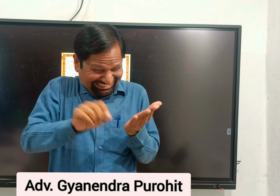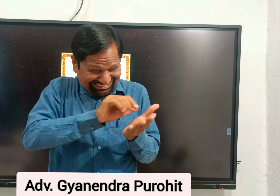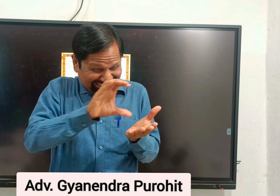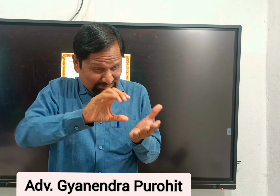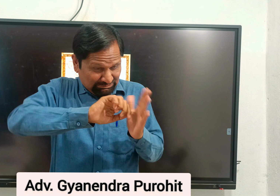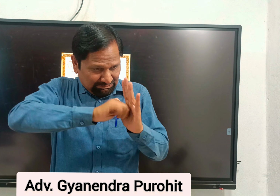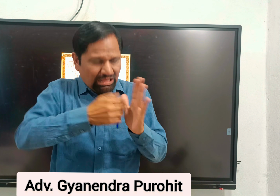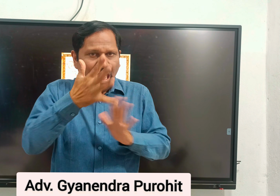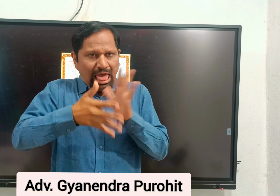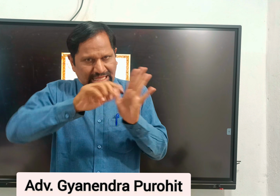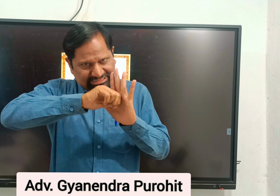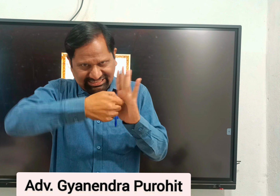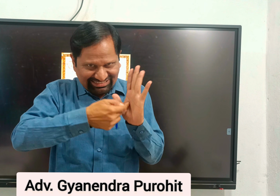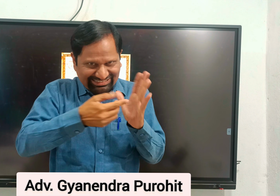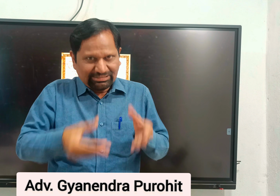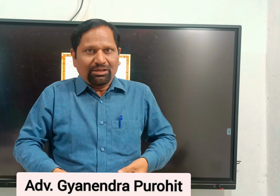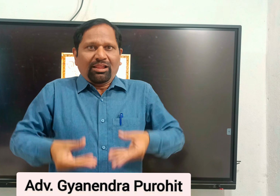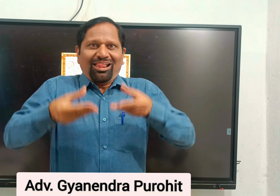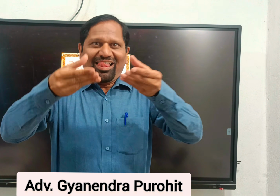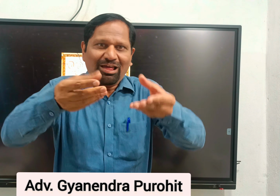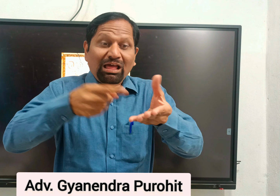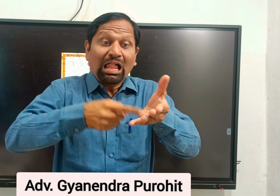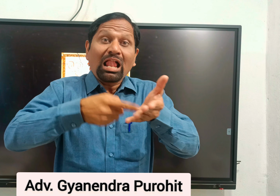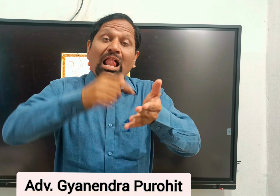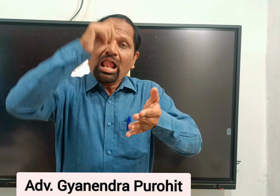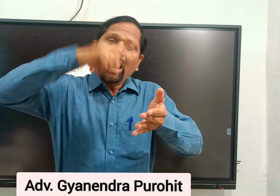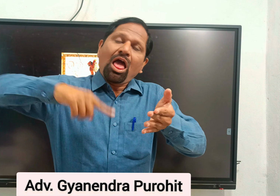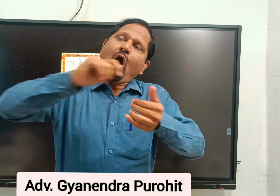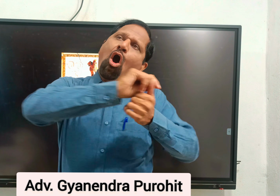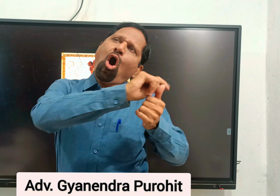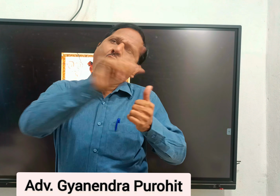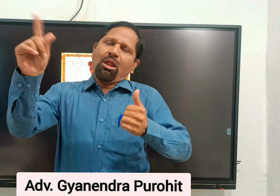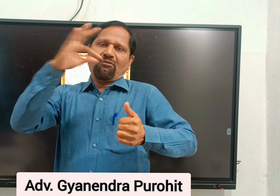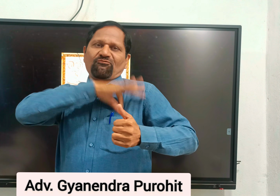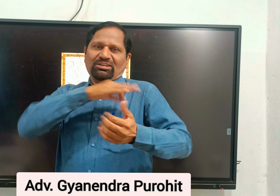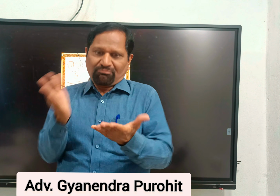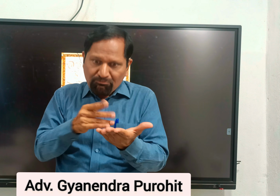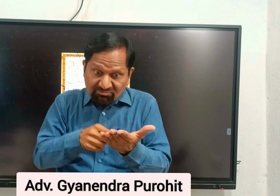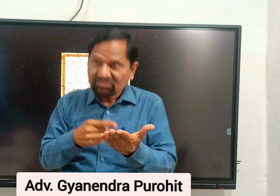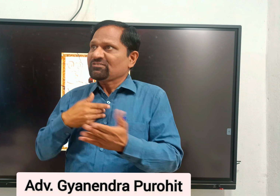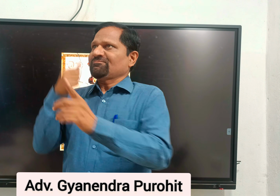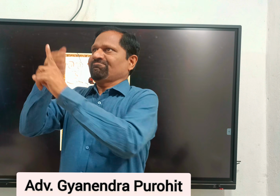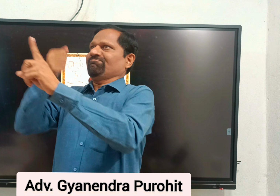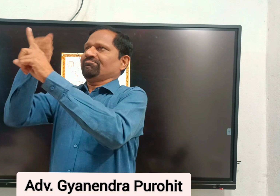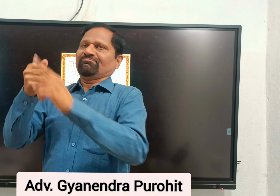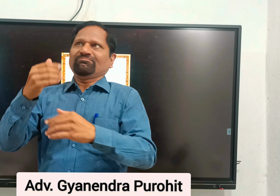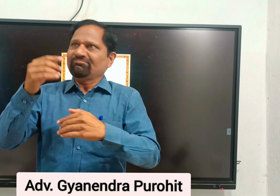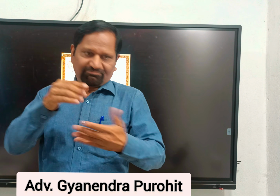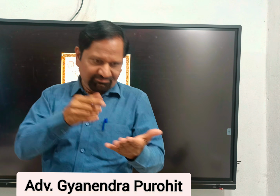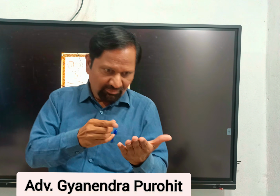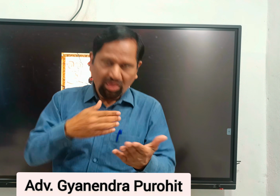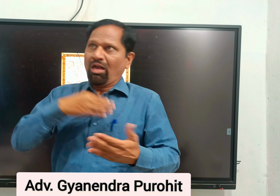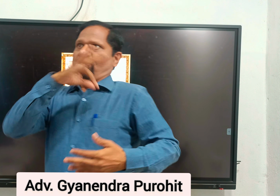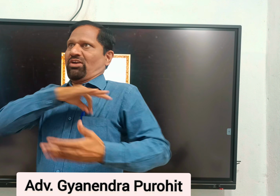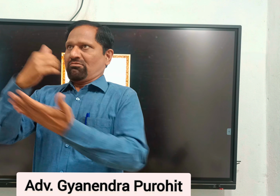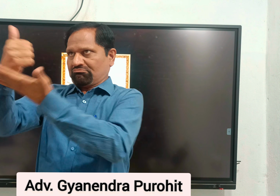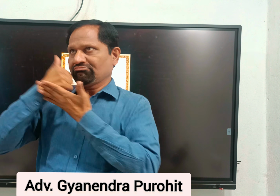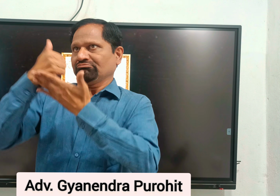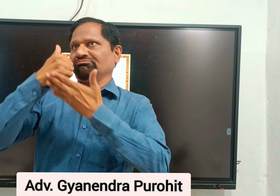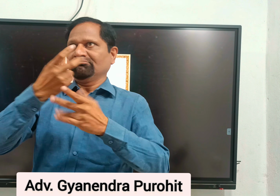सपना, बाबा अंबेडकर जी ने इस संविधान की पुस्तक, इस ग्रंथ की रचना की, जिससे हमें हमारे मौलिक